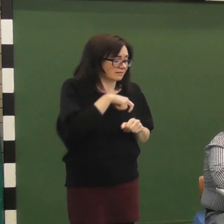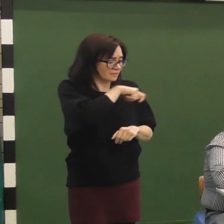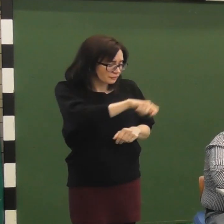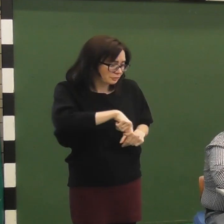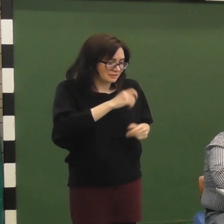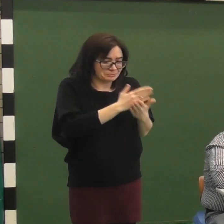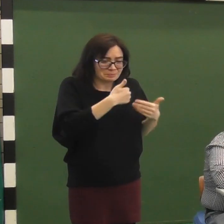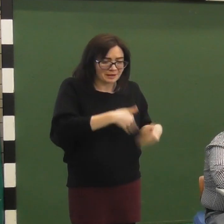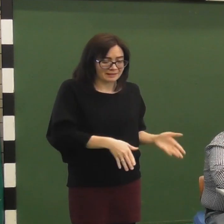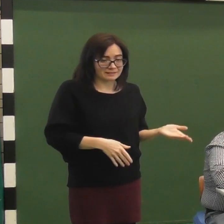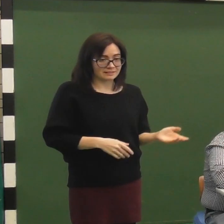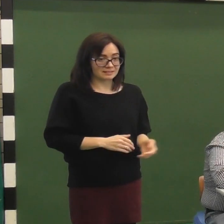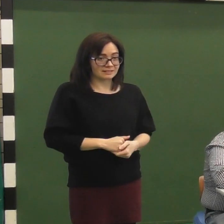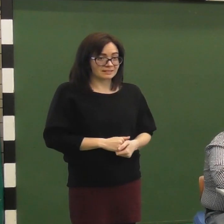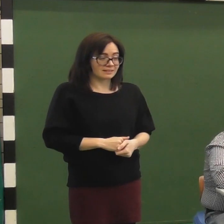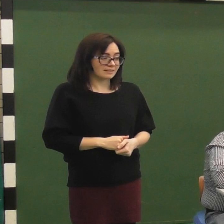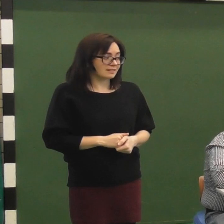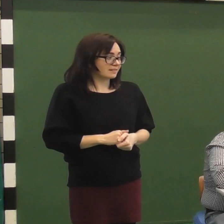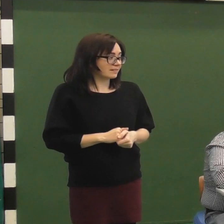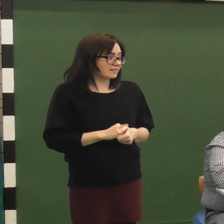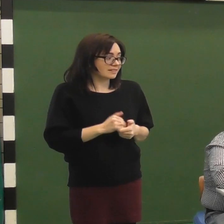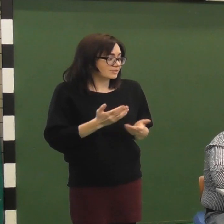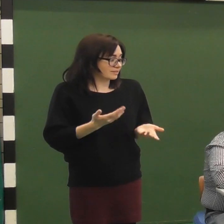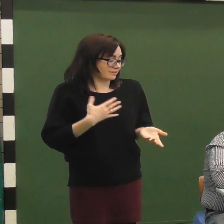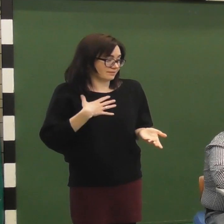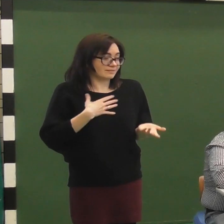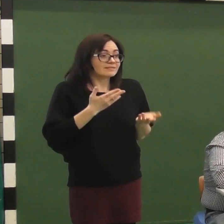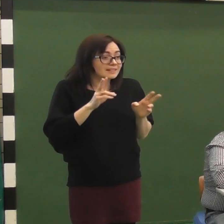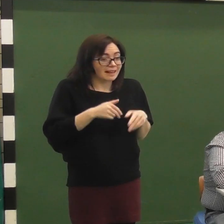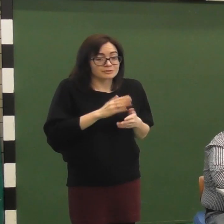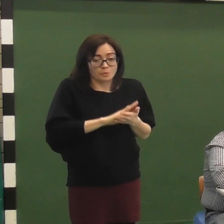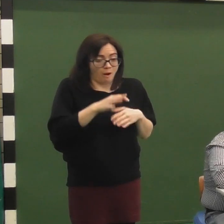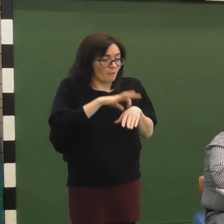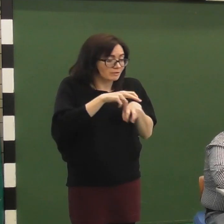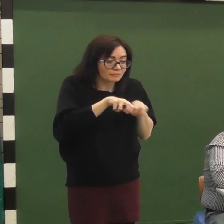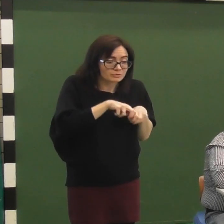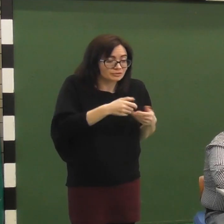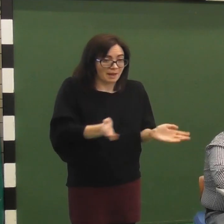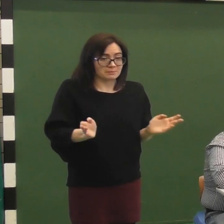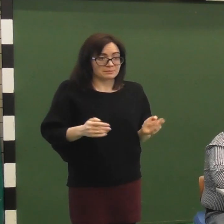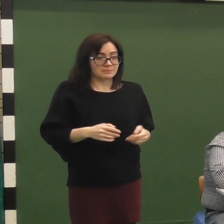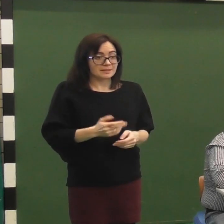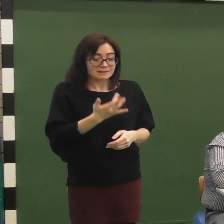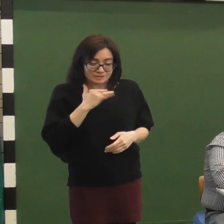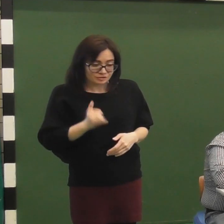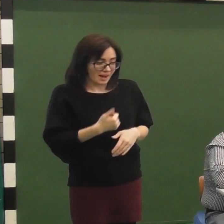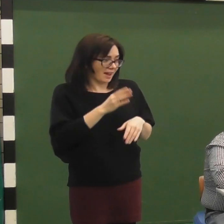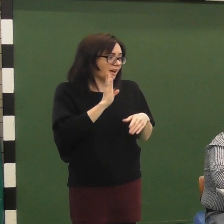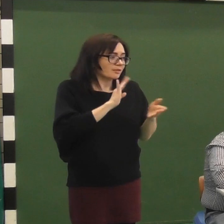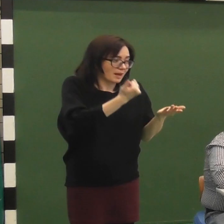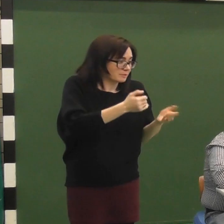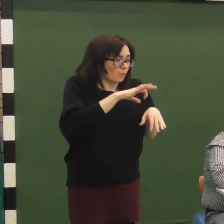mindennel. És a orvosod, se minket nem kellett vinni, se ők nem